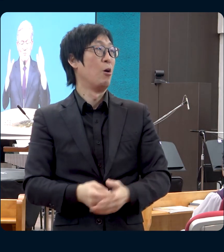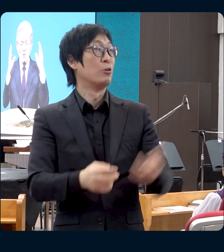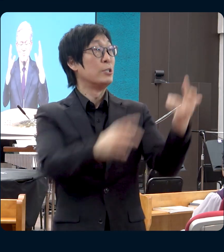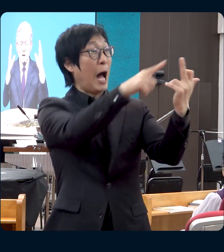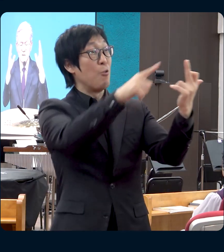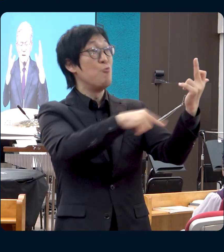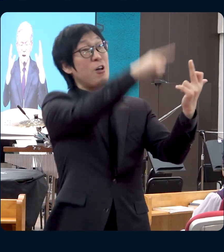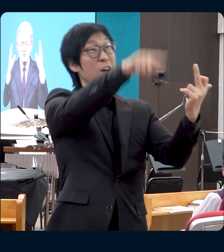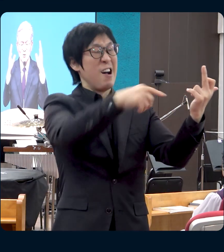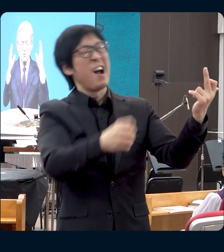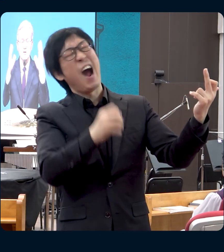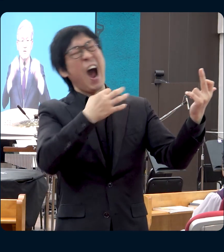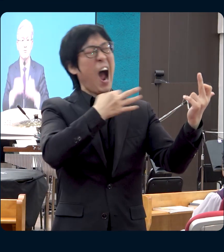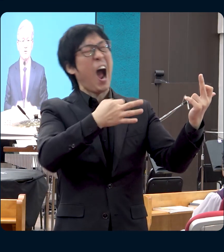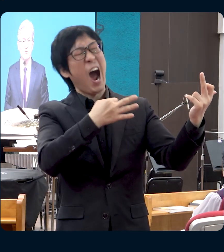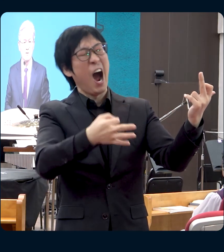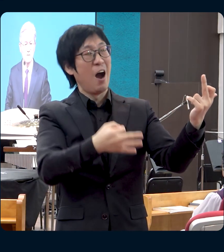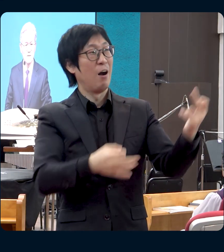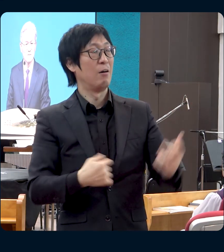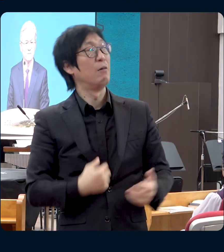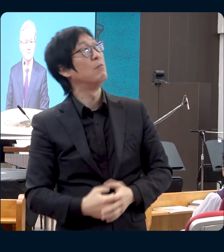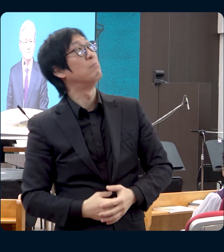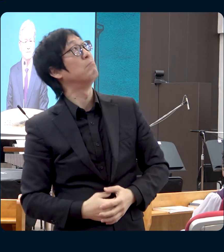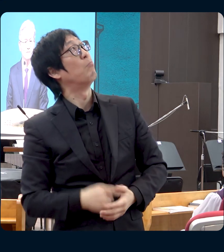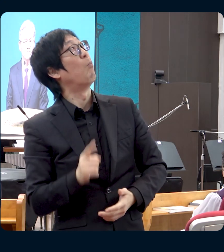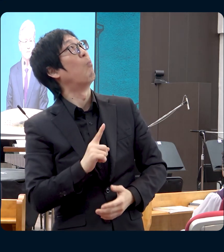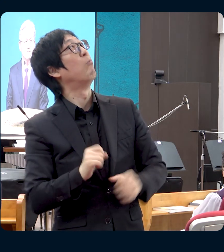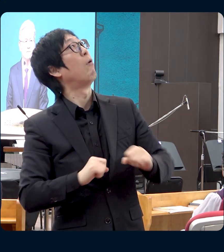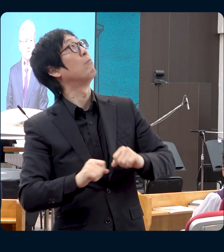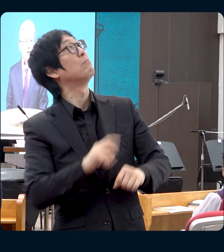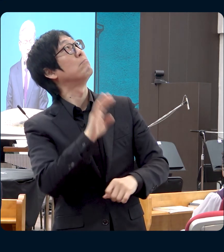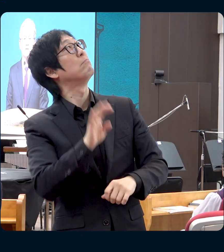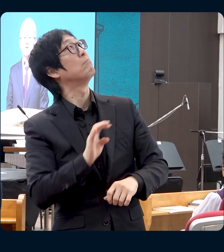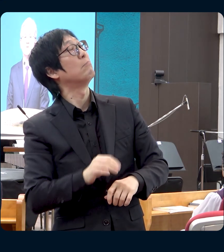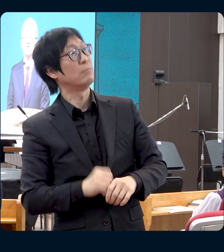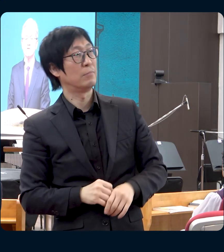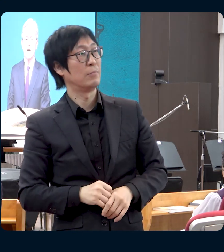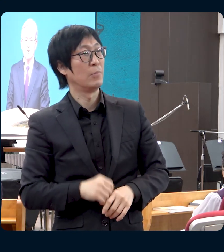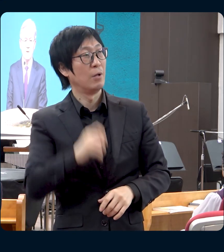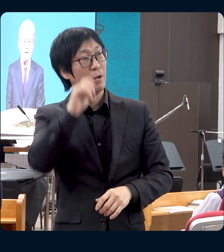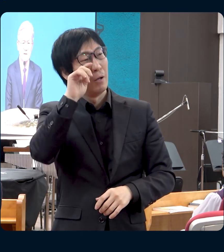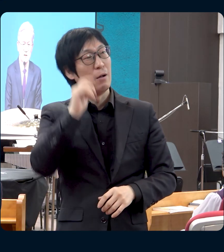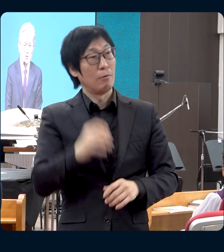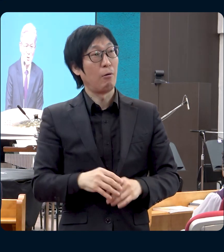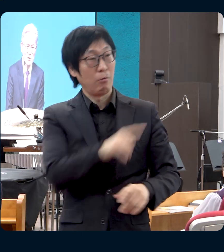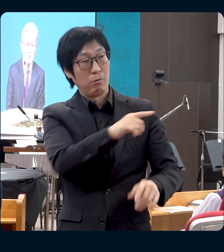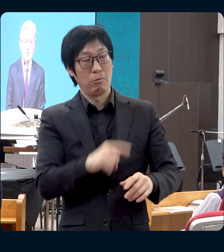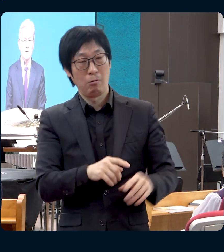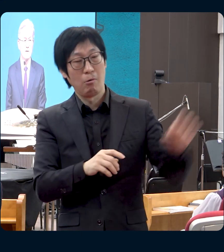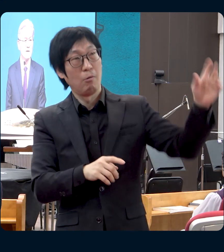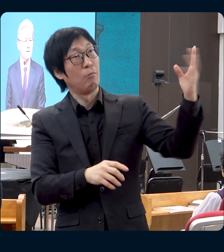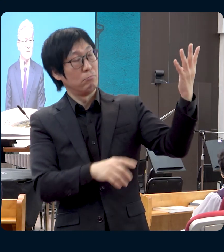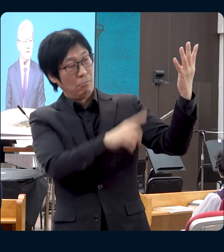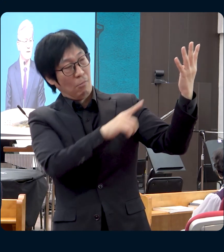정말 못마땅할 정도로 시끄럽고 힘들었어요. 하여간 그러면서 우리는 한 옆에 찌그러져